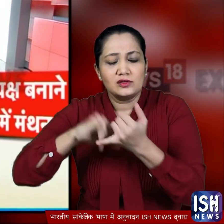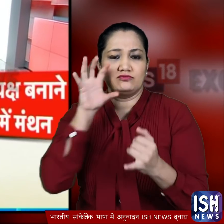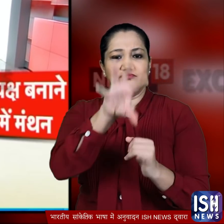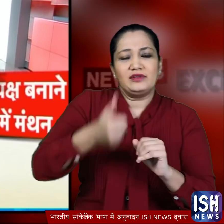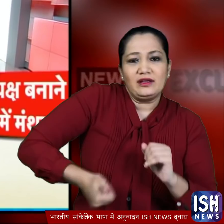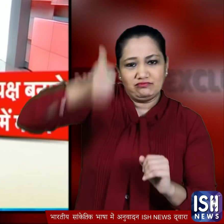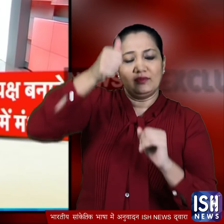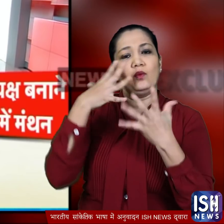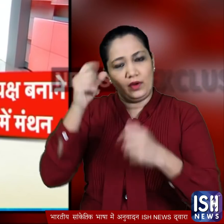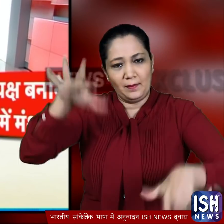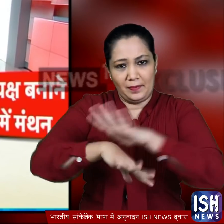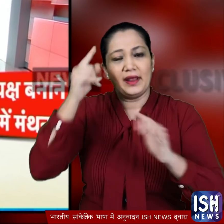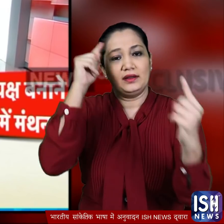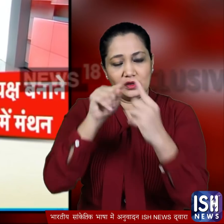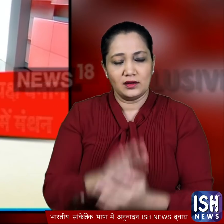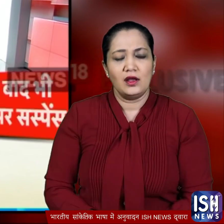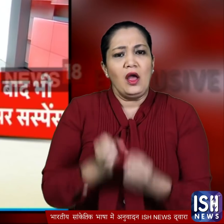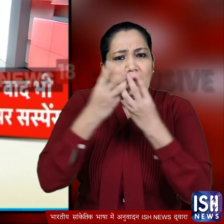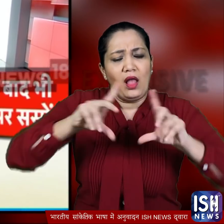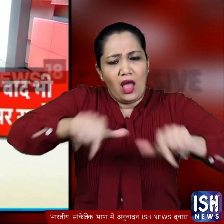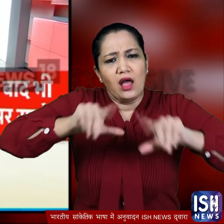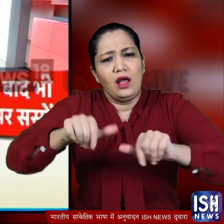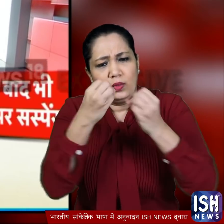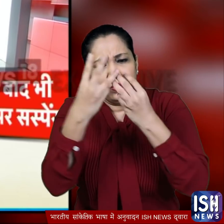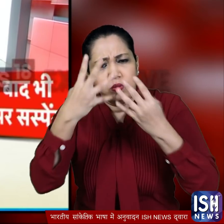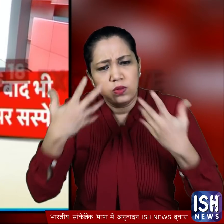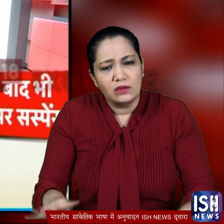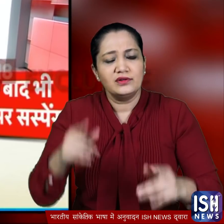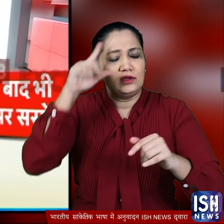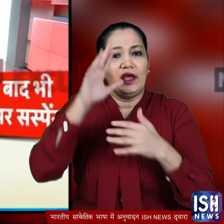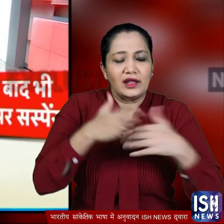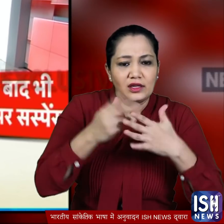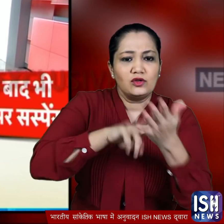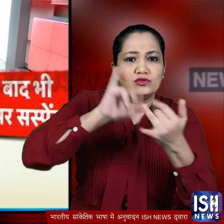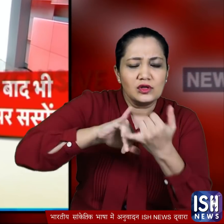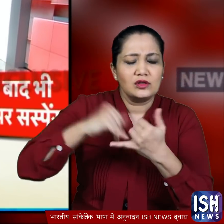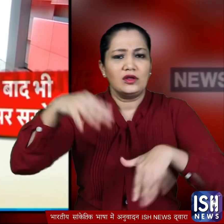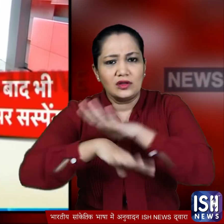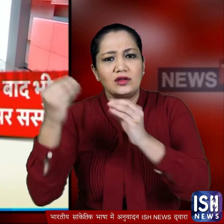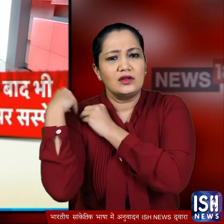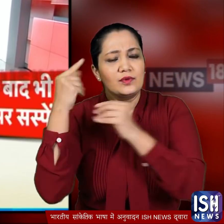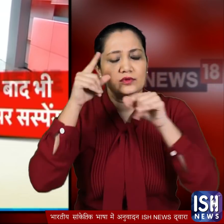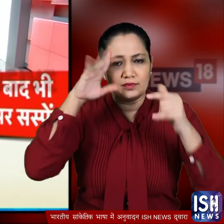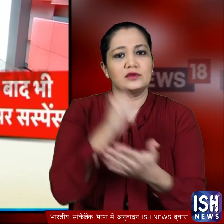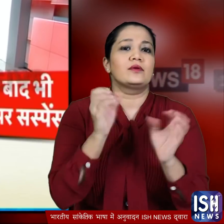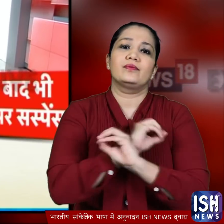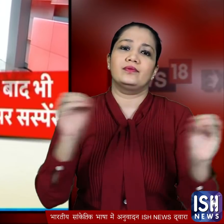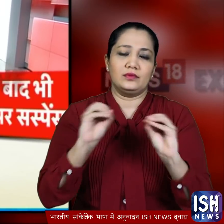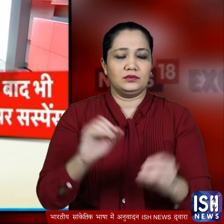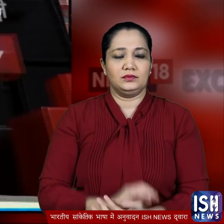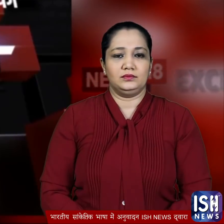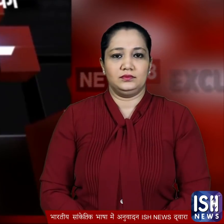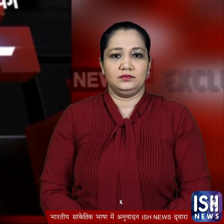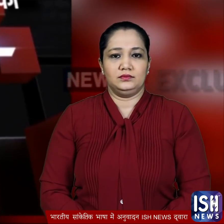अध्यक्ष बनाने की संभावना तलाश रहे हैं। इसीलिए दर्जनों बैठकों के बाद भी अब तक नवजोत सिंह सिद्धू की भूमिका पर कोई फैसला नहीं हो